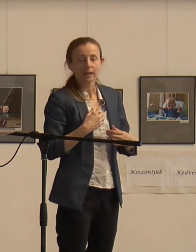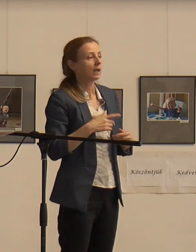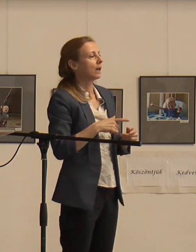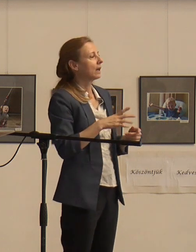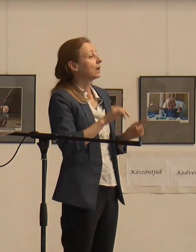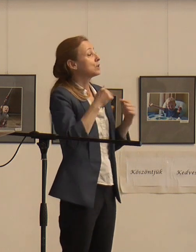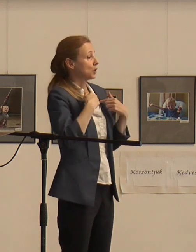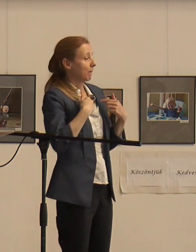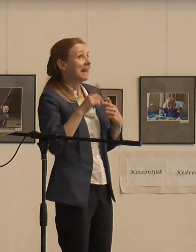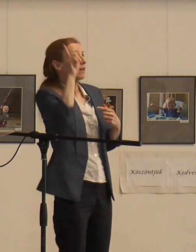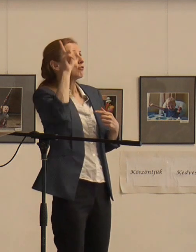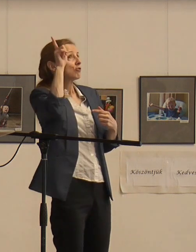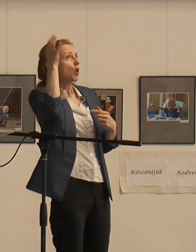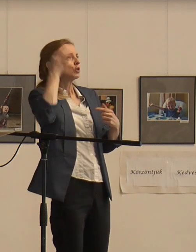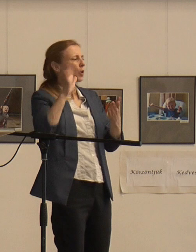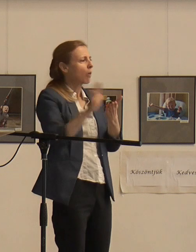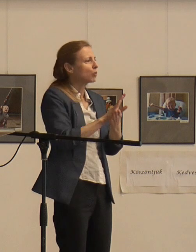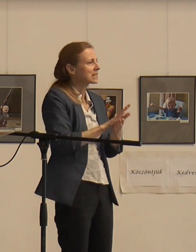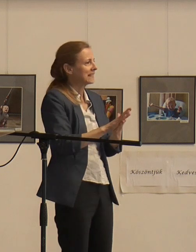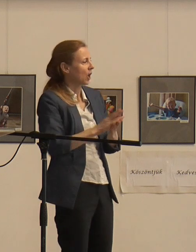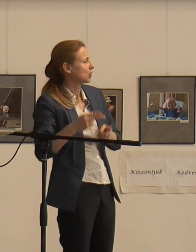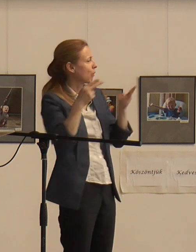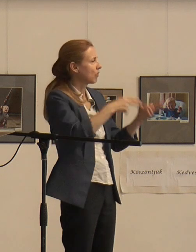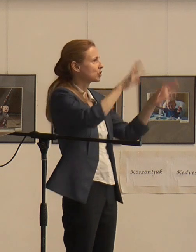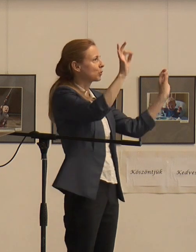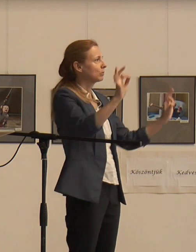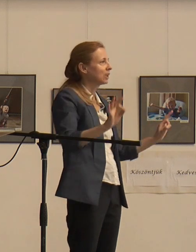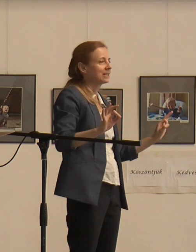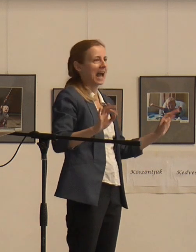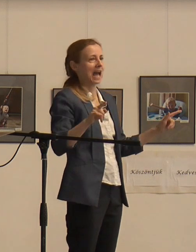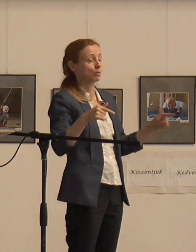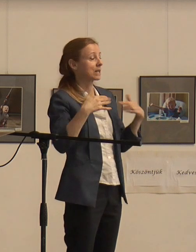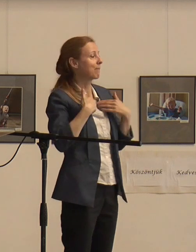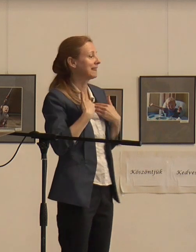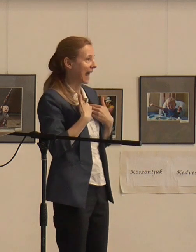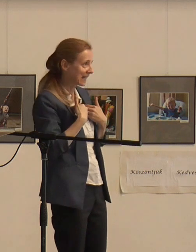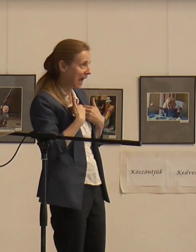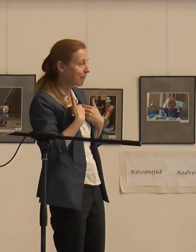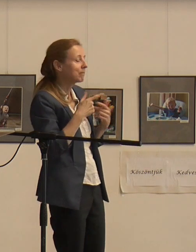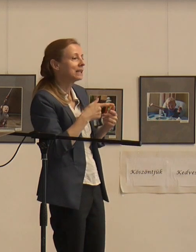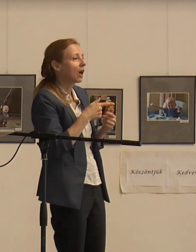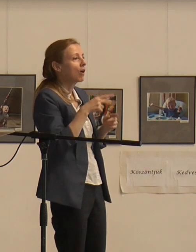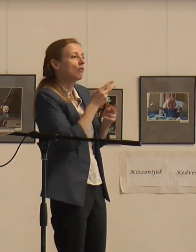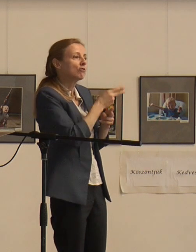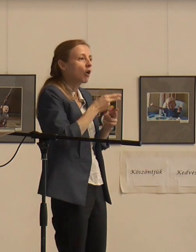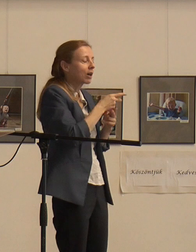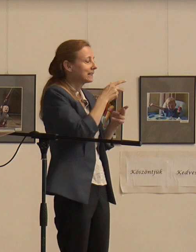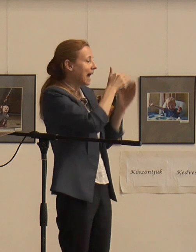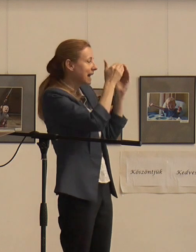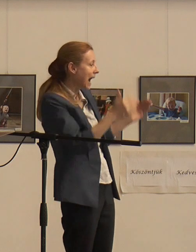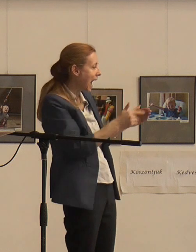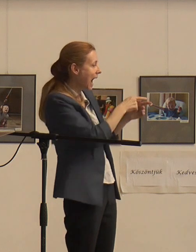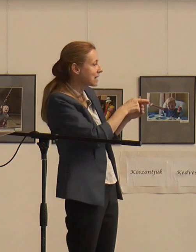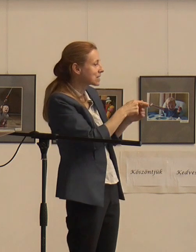s mi föntről pusztítandó vasút vagy gyárüzem, az nekem bakterház, s a bakter